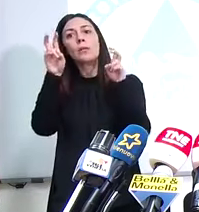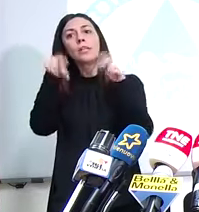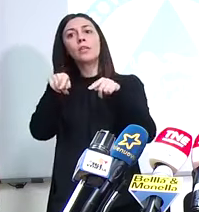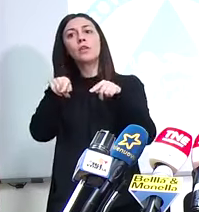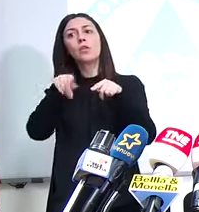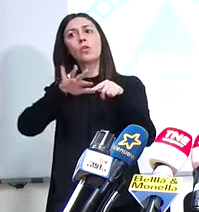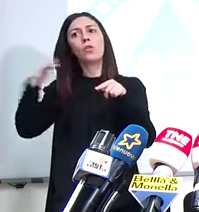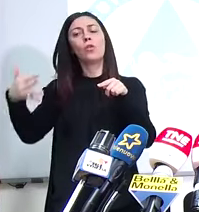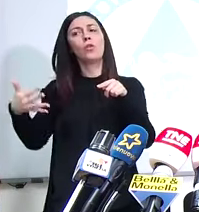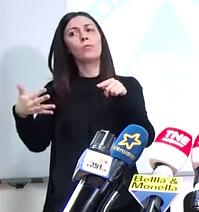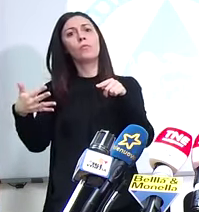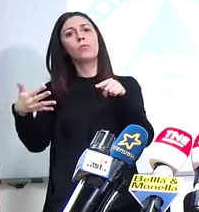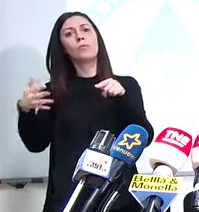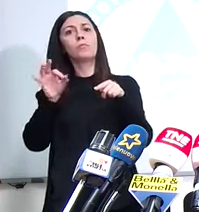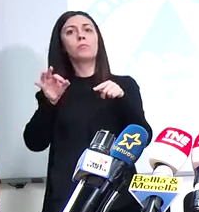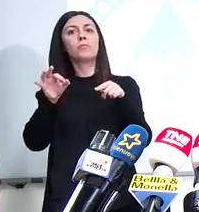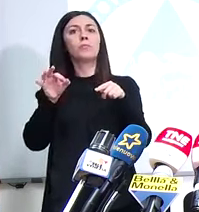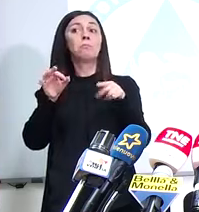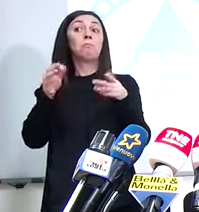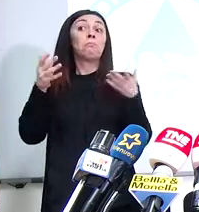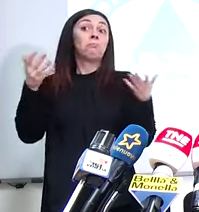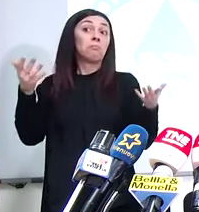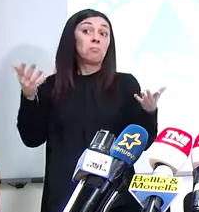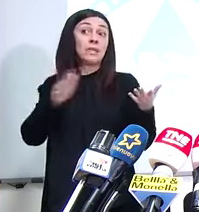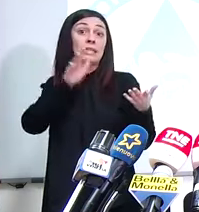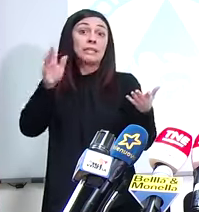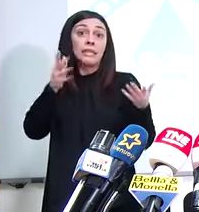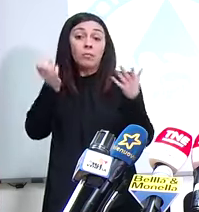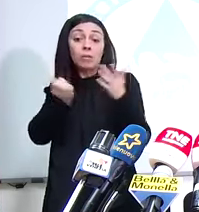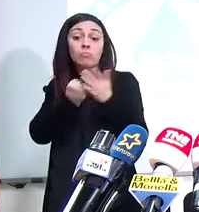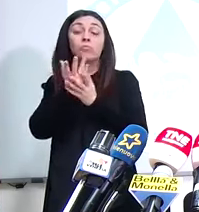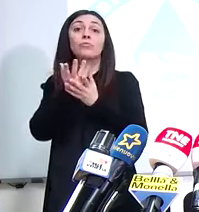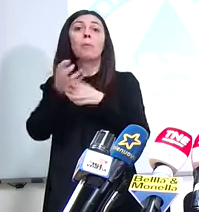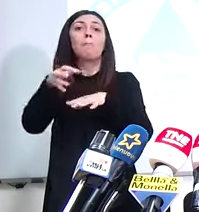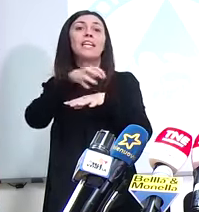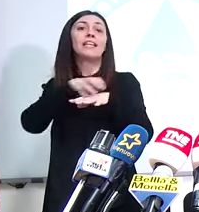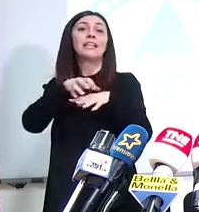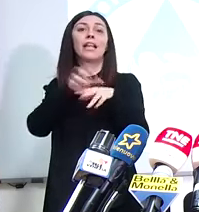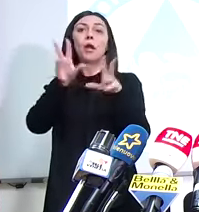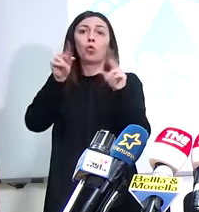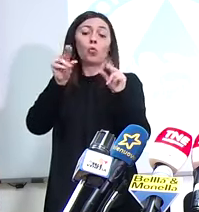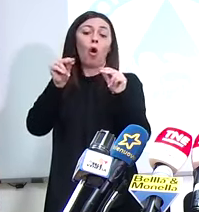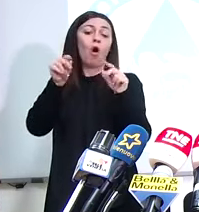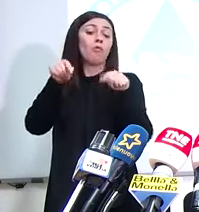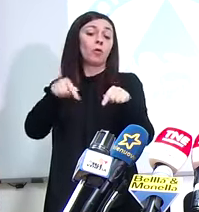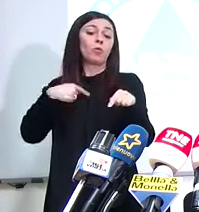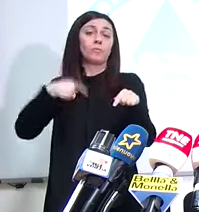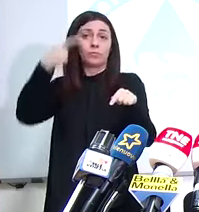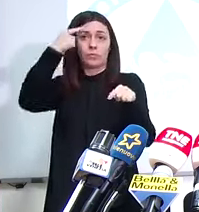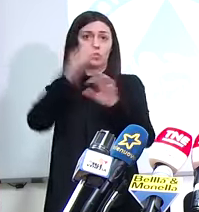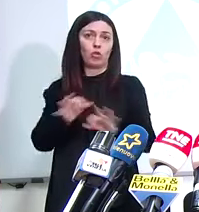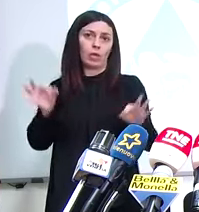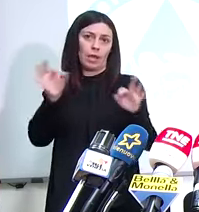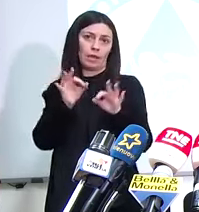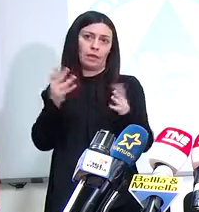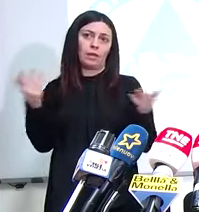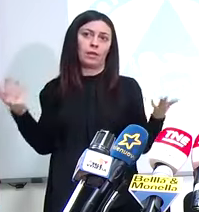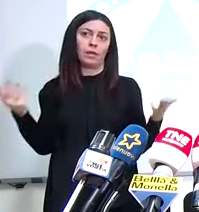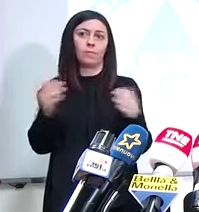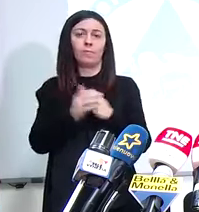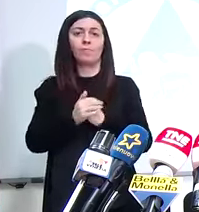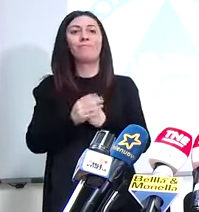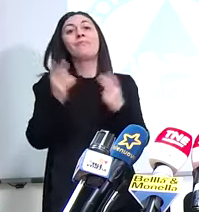di questo paventato nuovo ministero non so nulla certo 5 stelle hanno un merito di aver mandato a